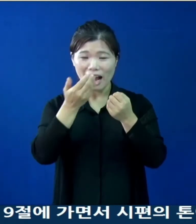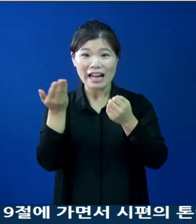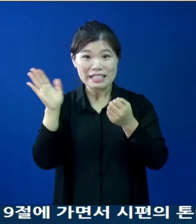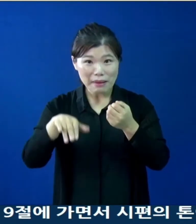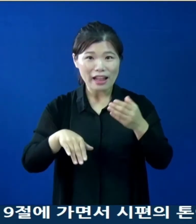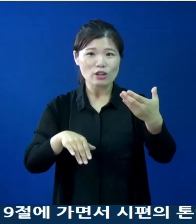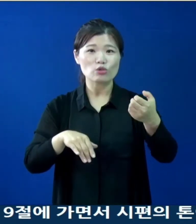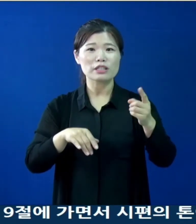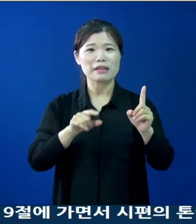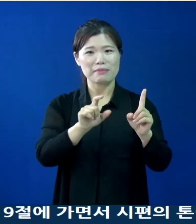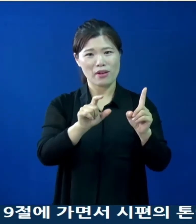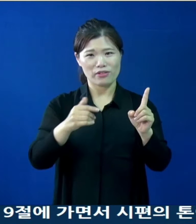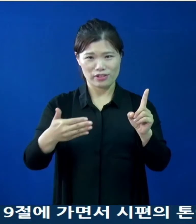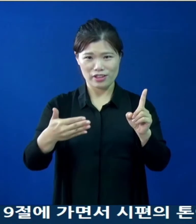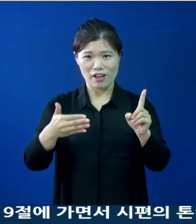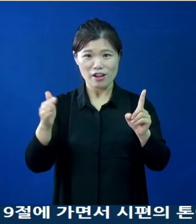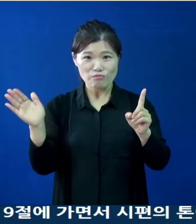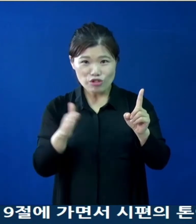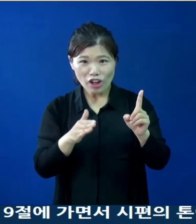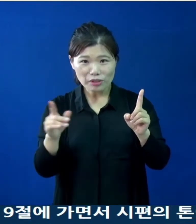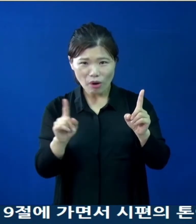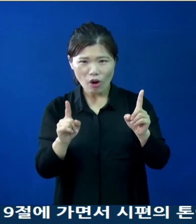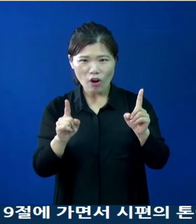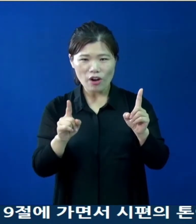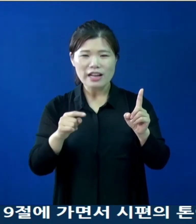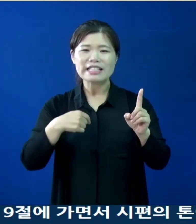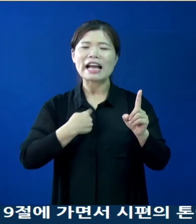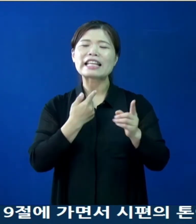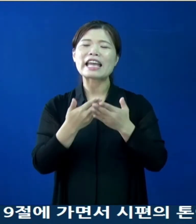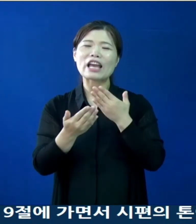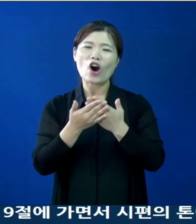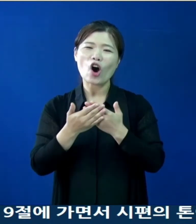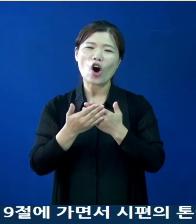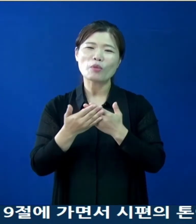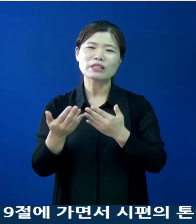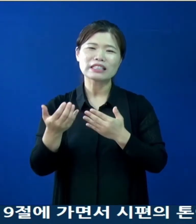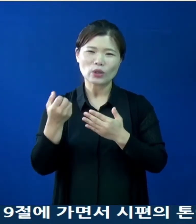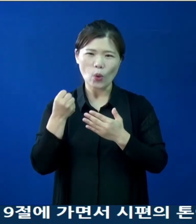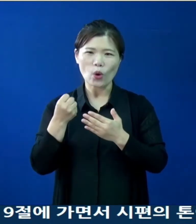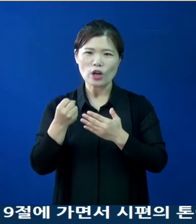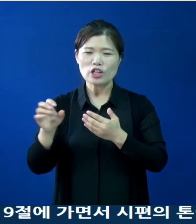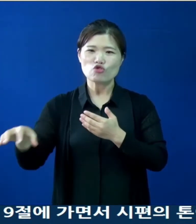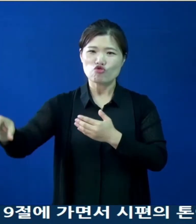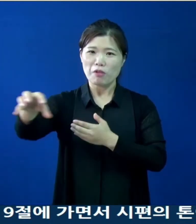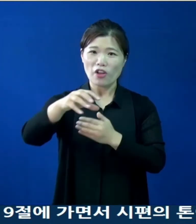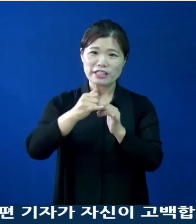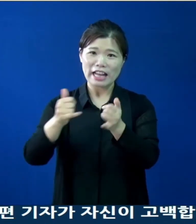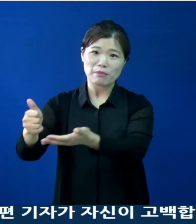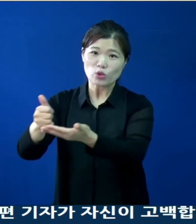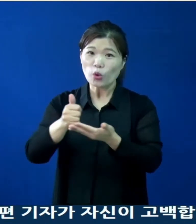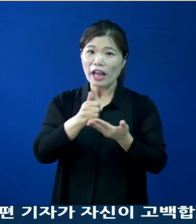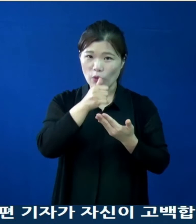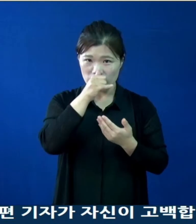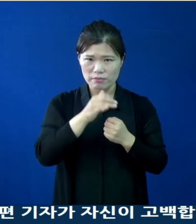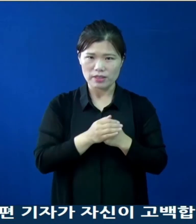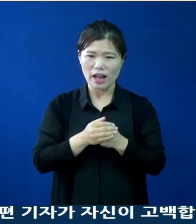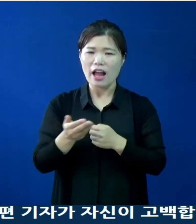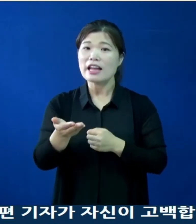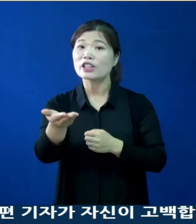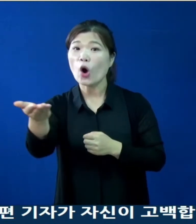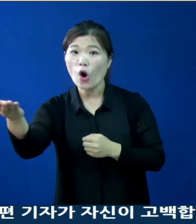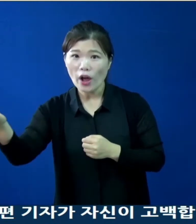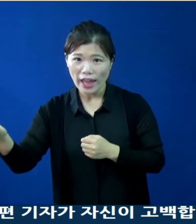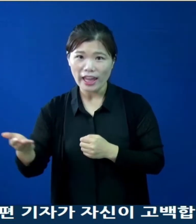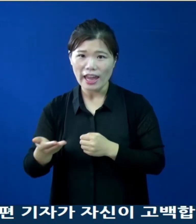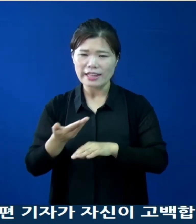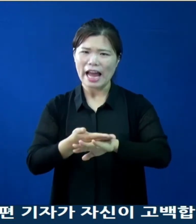이제 자신의 경험 속으로 주변 사람들을 초대하는 겁니다. 나는 이런 경험을 했는데 너에게도 이런 경험을 할 수 있는 길이